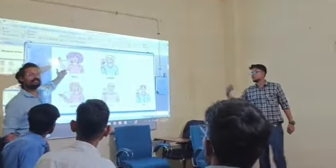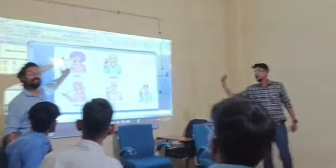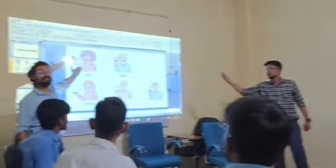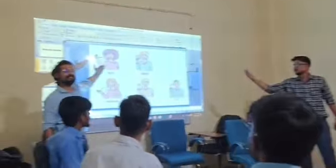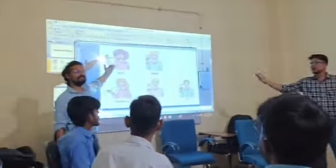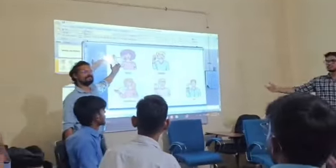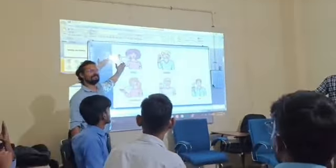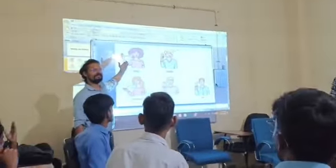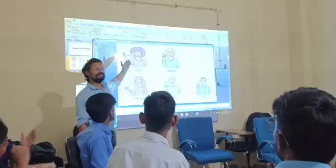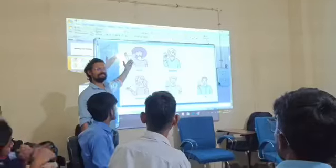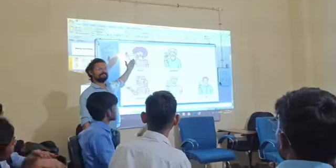पहला साइन,